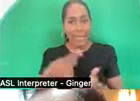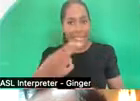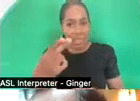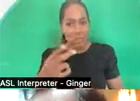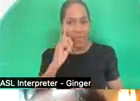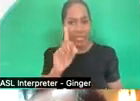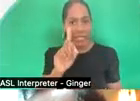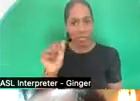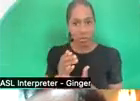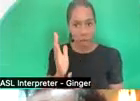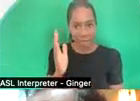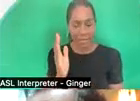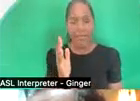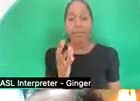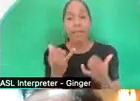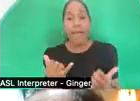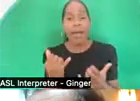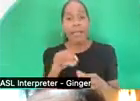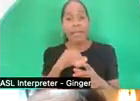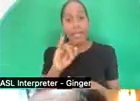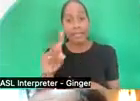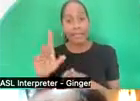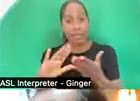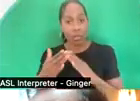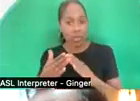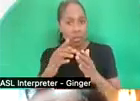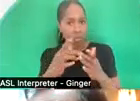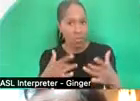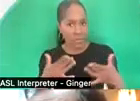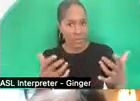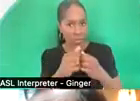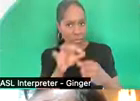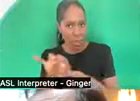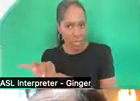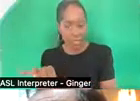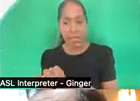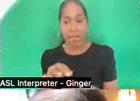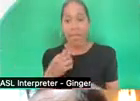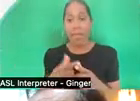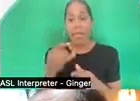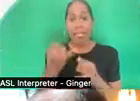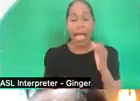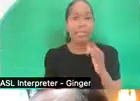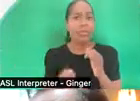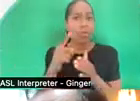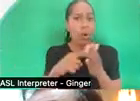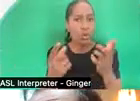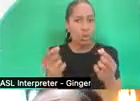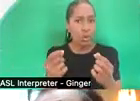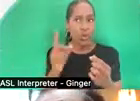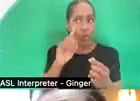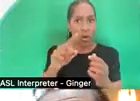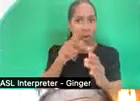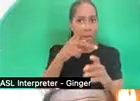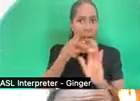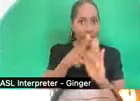derechos de discapacidad vamos a escuchar sobre la comunidad de desarrollo y intelectual y el mundo de la votación y también vamos a